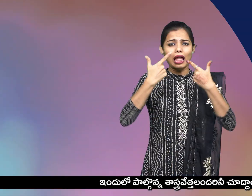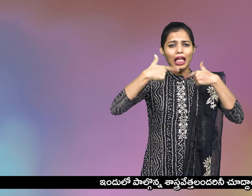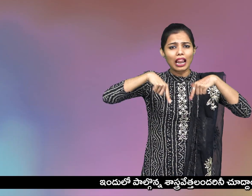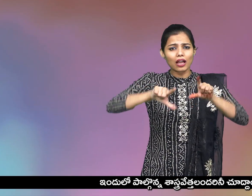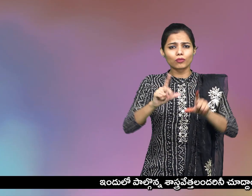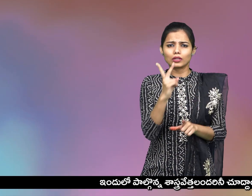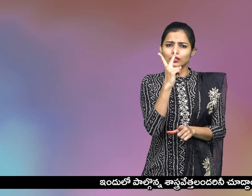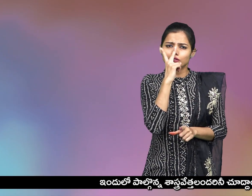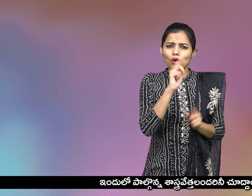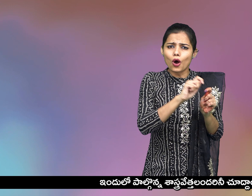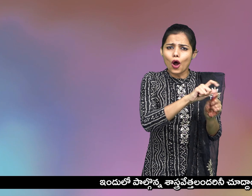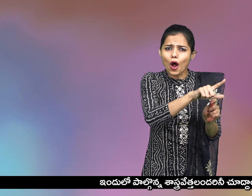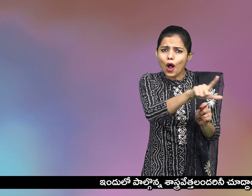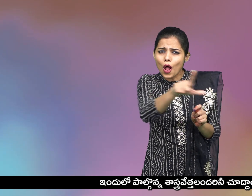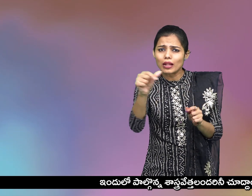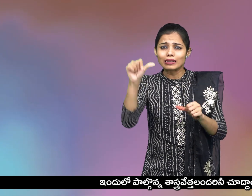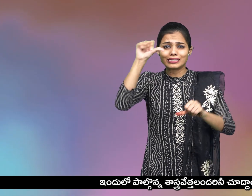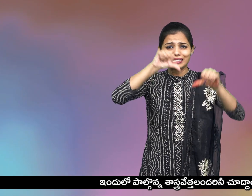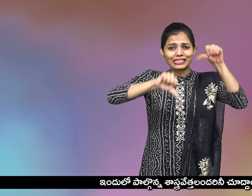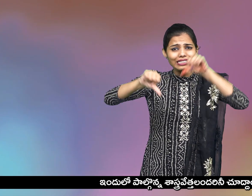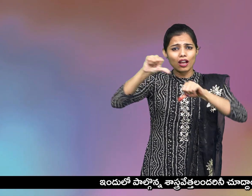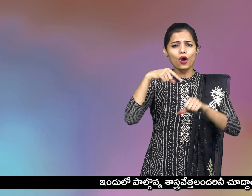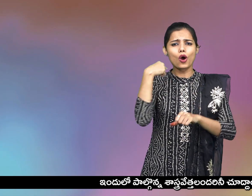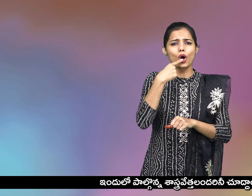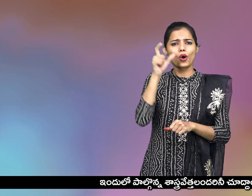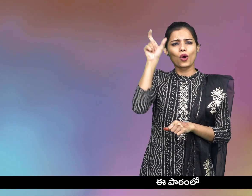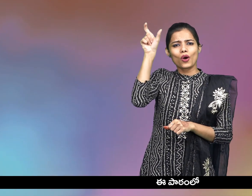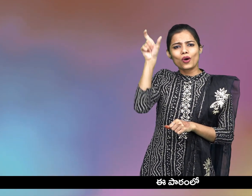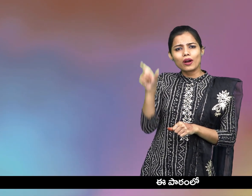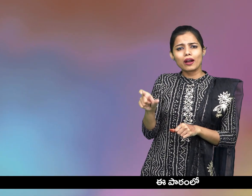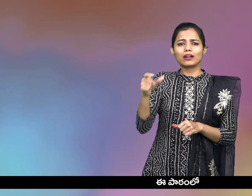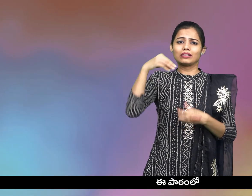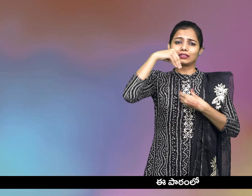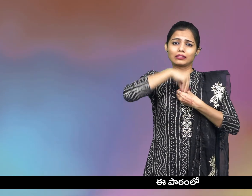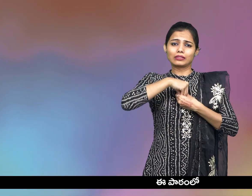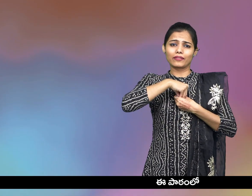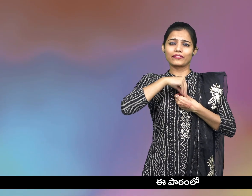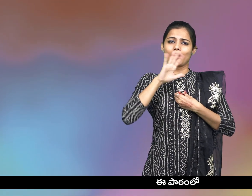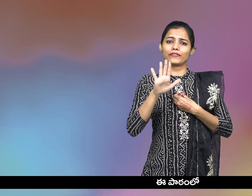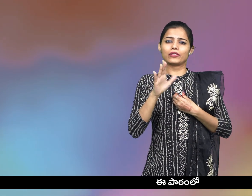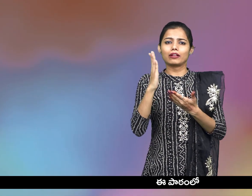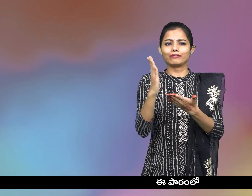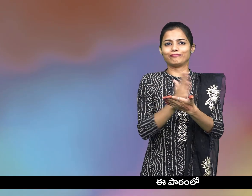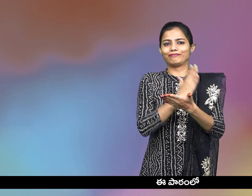ఇందులో పాల్గొన్న శాస్త్రవేత్తలందర్నీ చూద్దాం. ఈ పాఠంలో